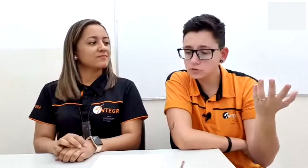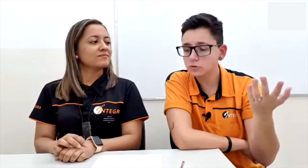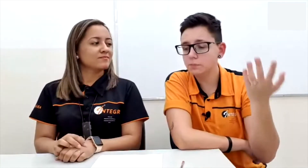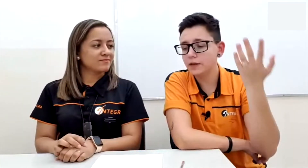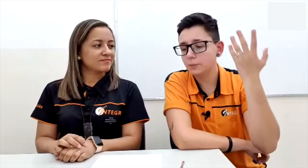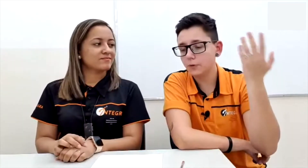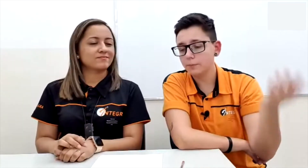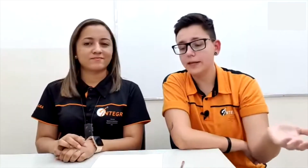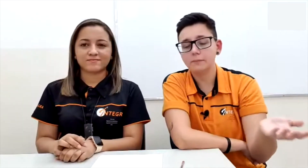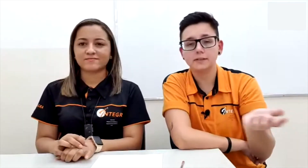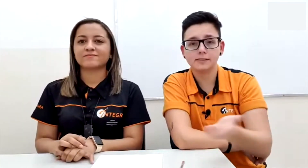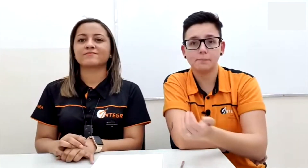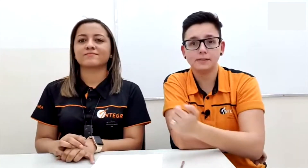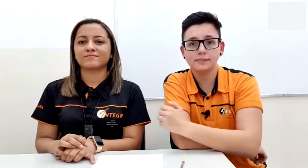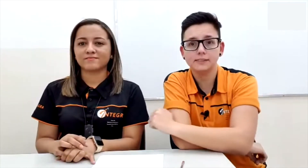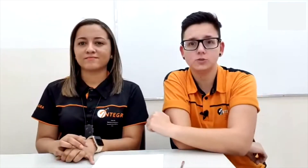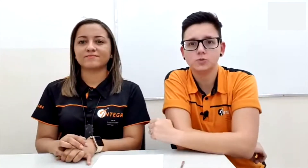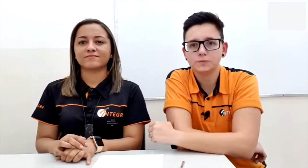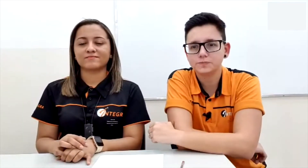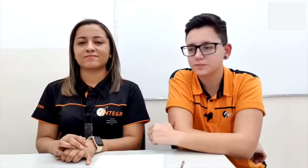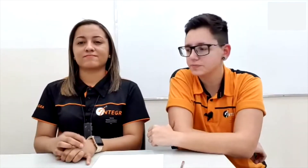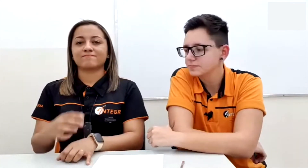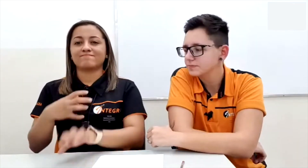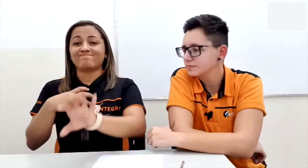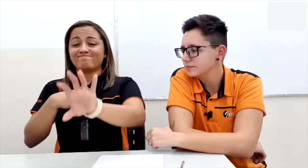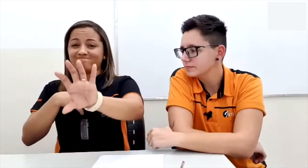muito pelo problema que está passando.